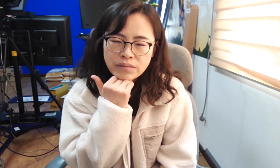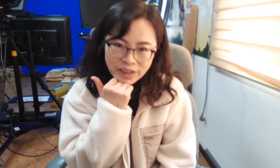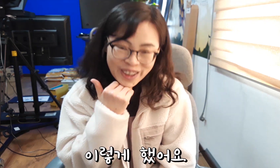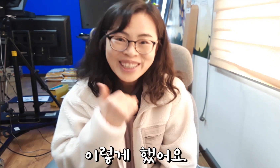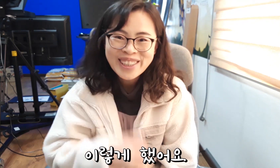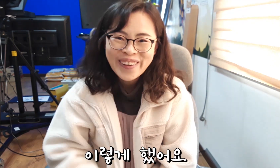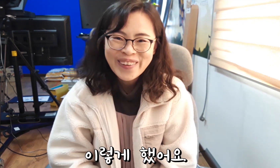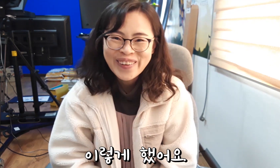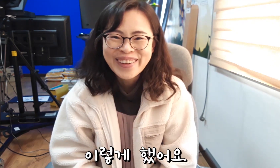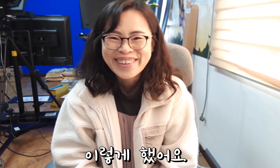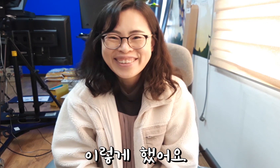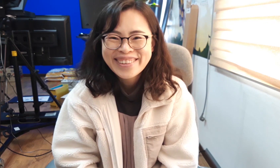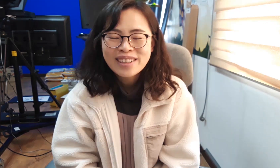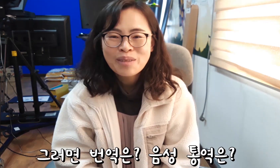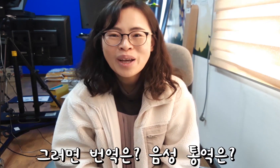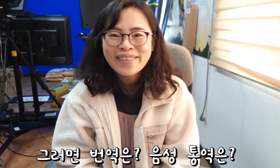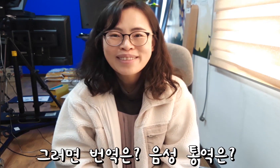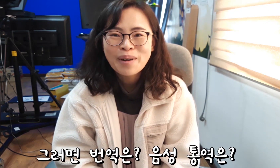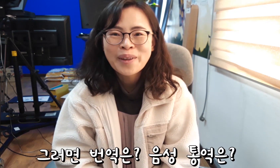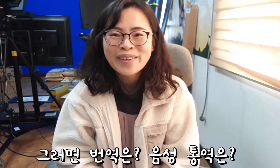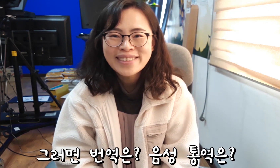이렇게 했어요. 그러면